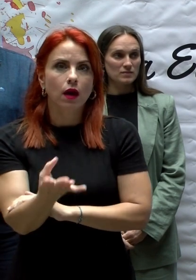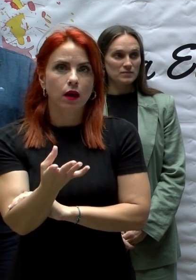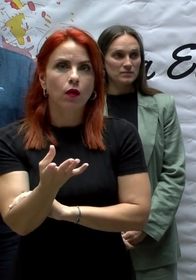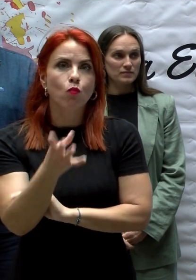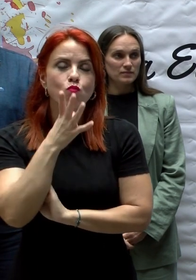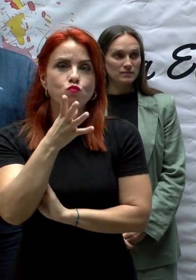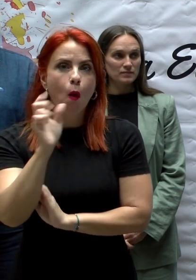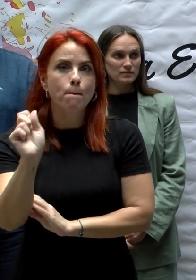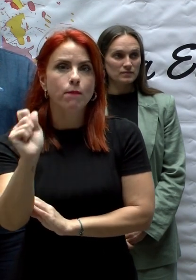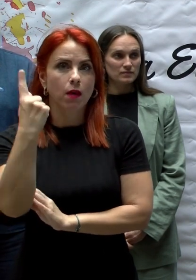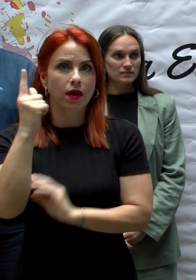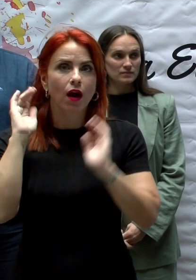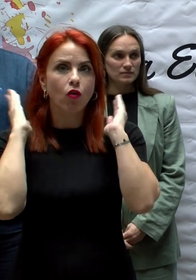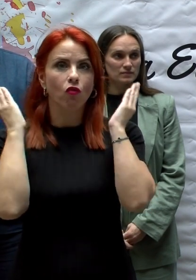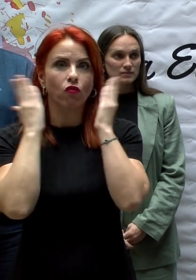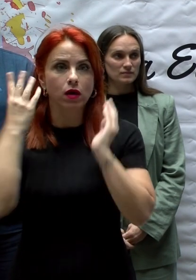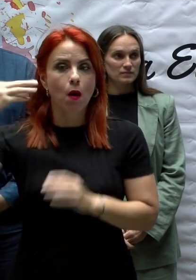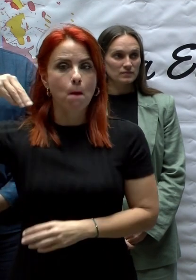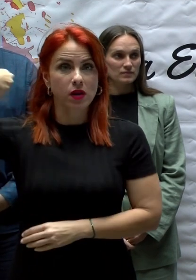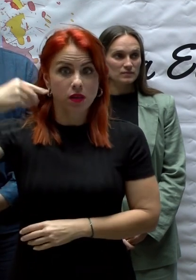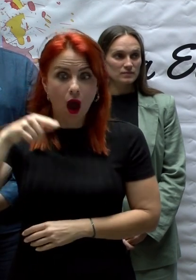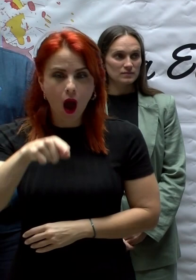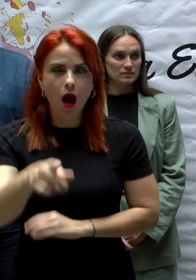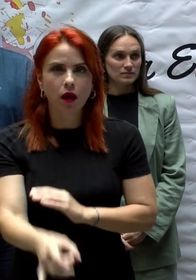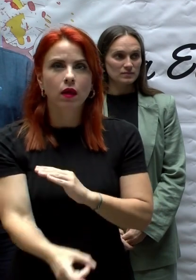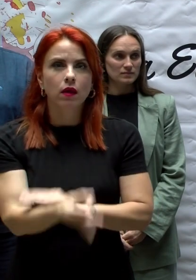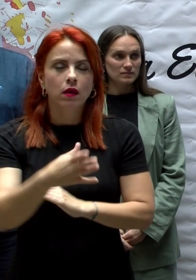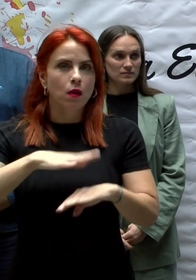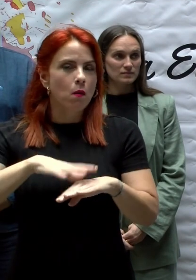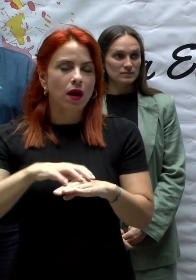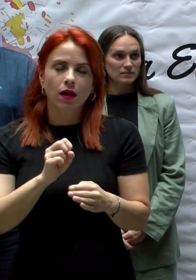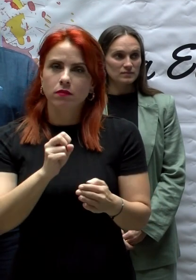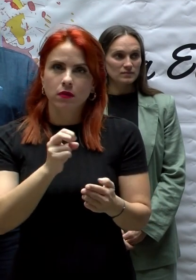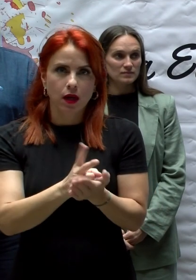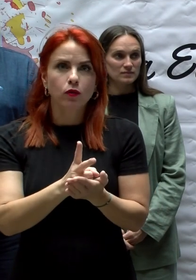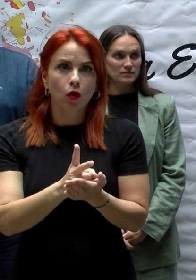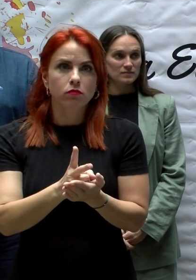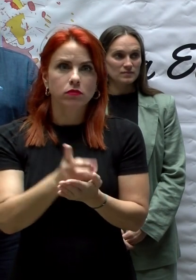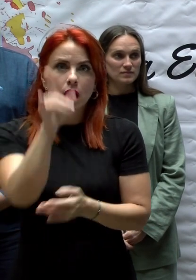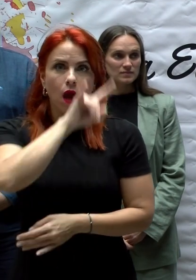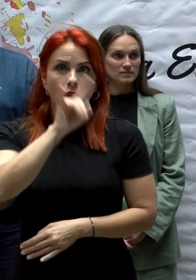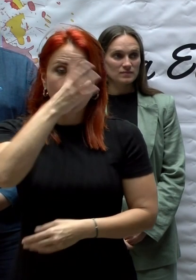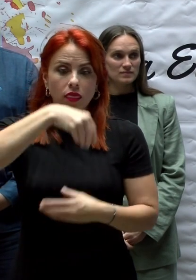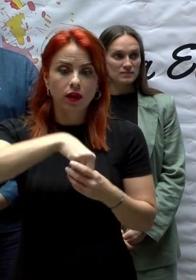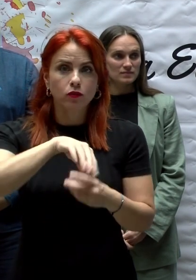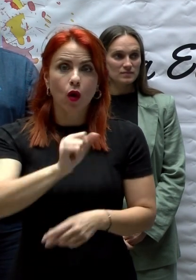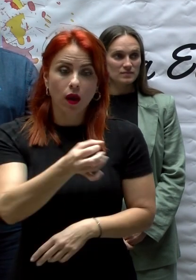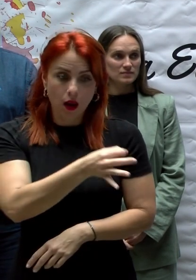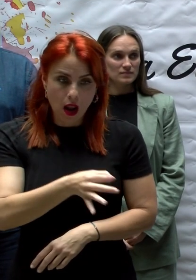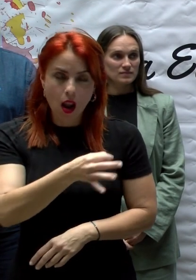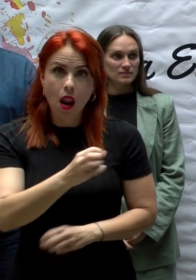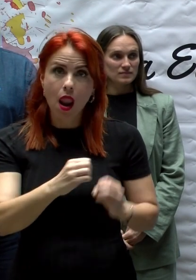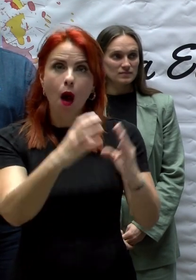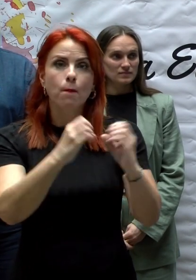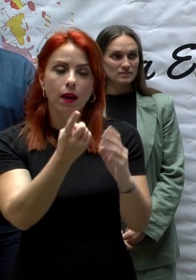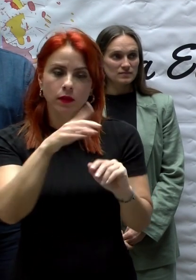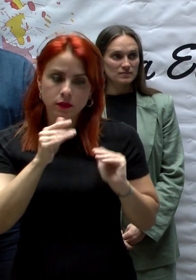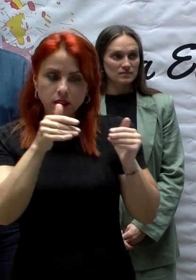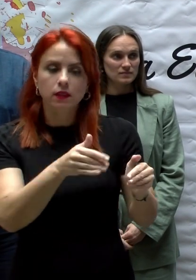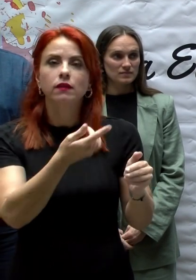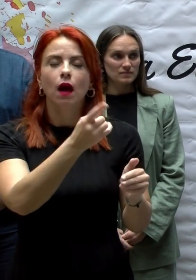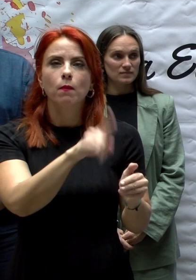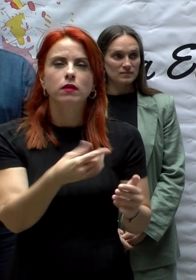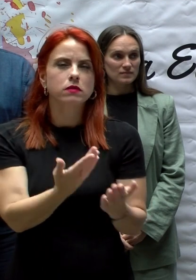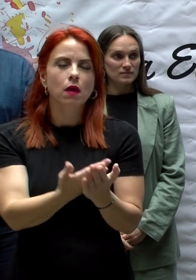primera conferencia de presidentes para abordar retos que tiene Canarias y también La Palma, en la cual se pedía precisamente